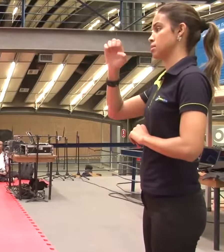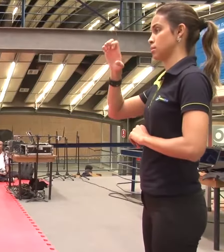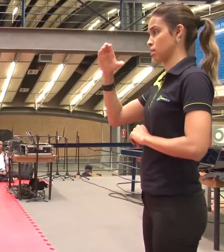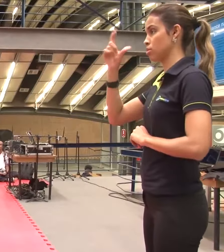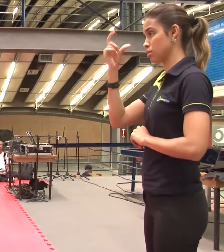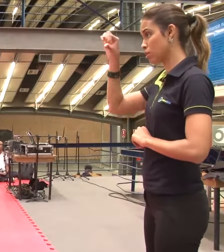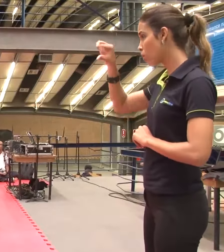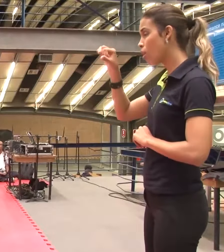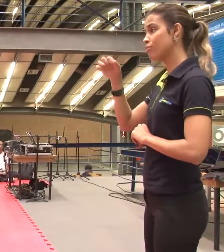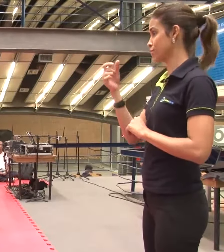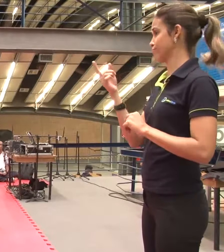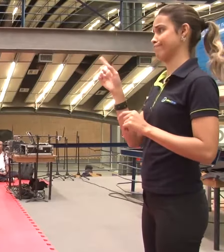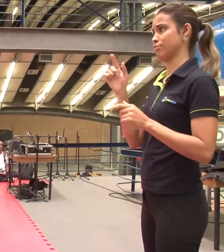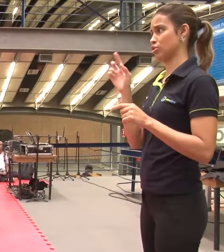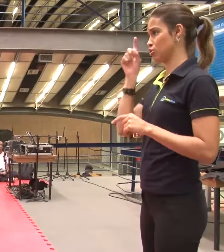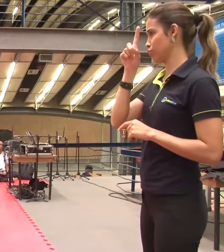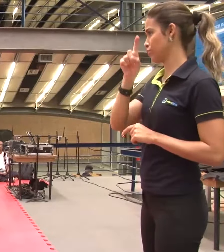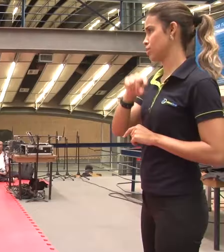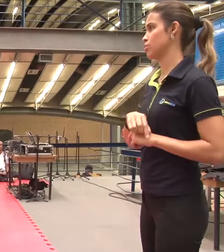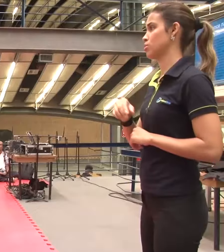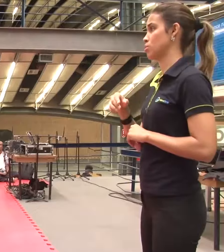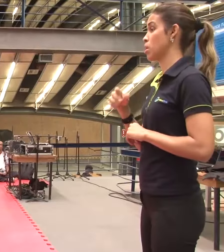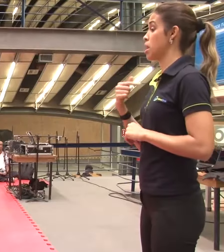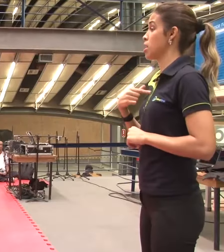O que que lhe restaria? Ou eu lavo roupa,